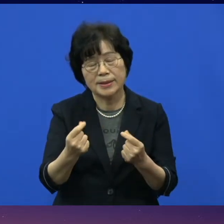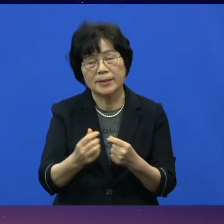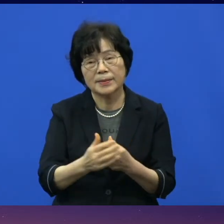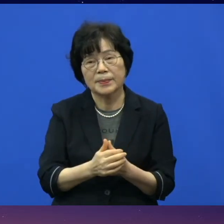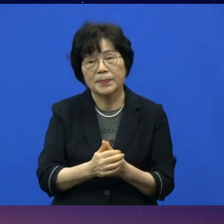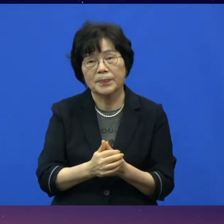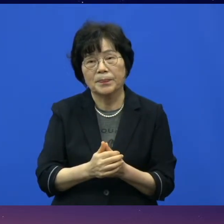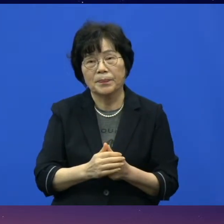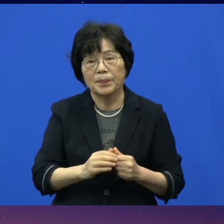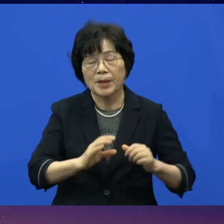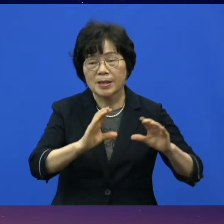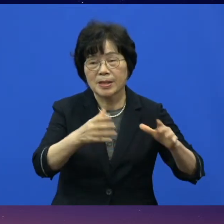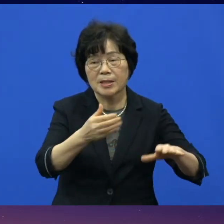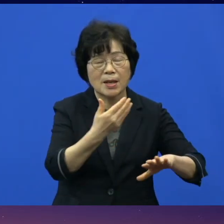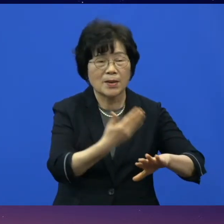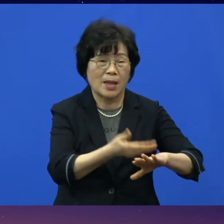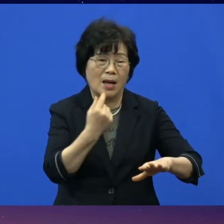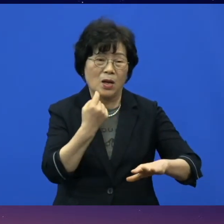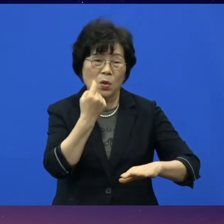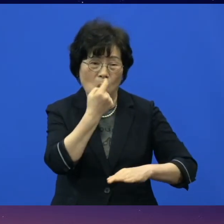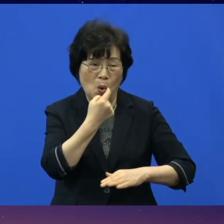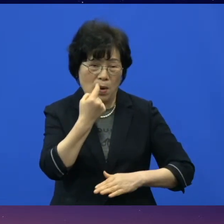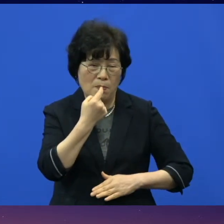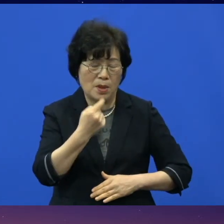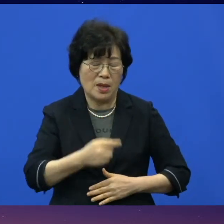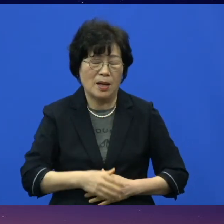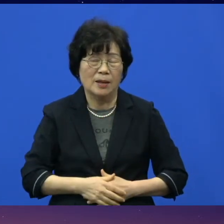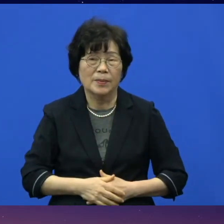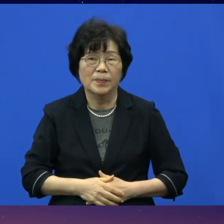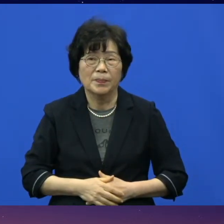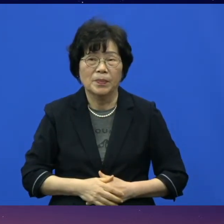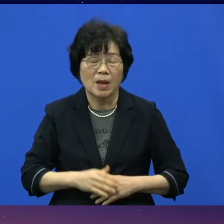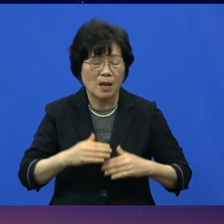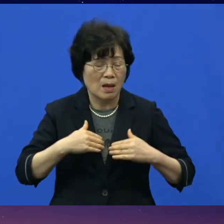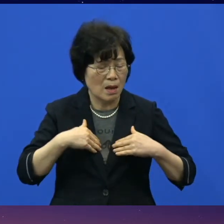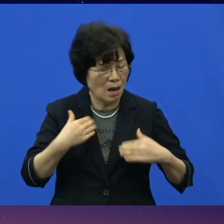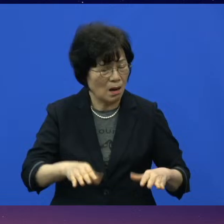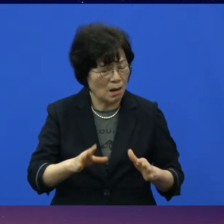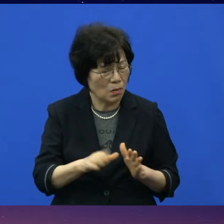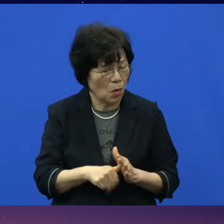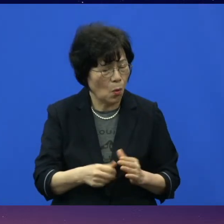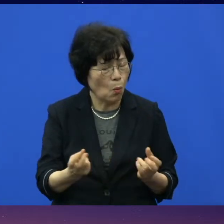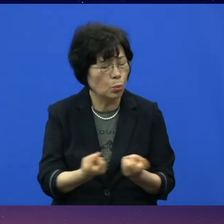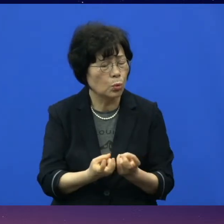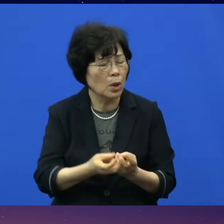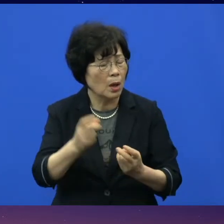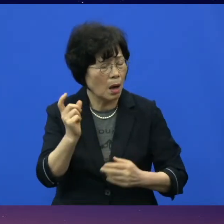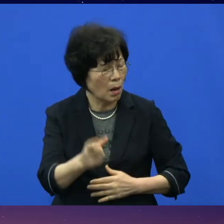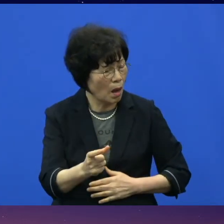얘 세상과 전혀 다른 논리를 말하는 무슨 소리 하는 거예요? 약할 때 강함이라.